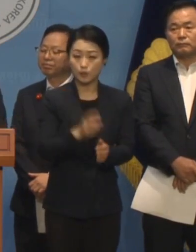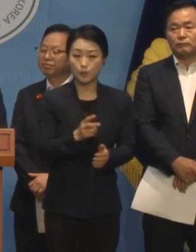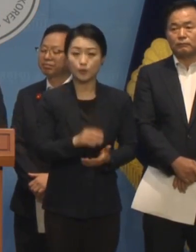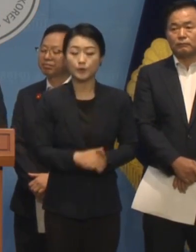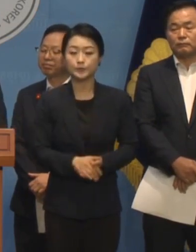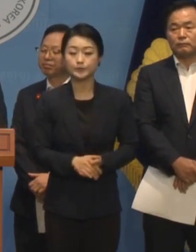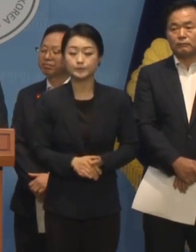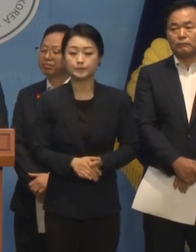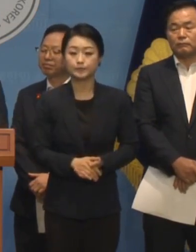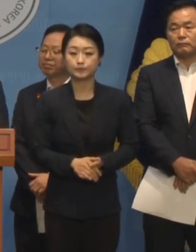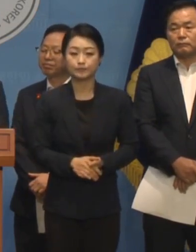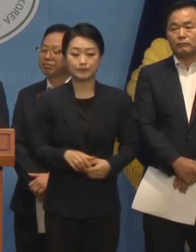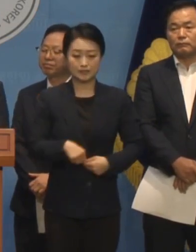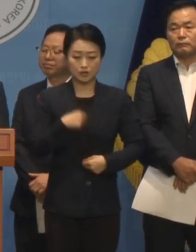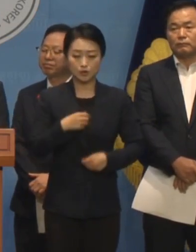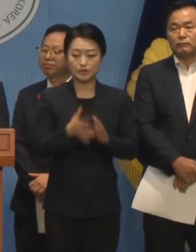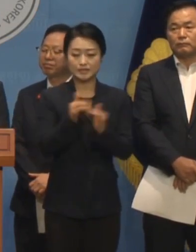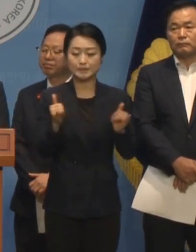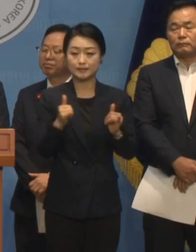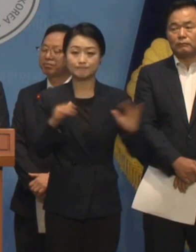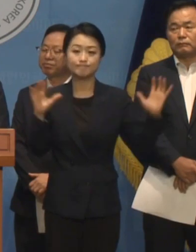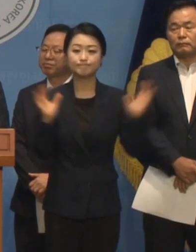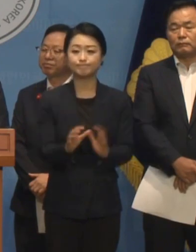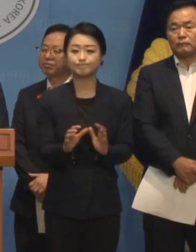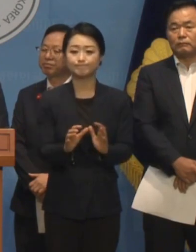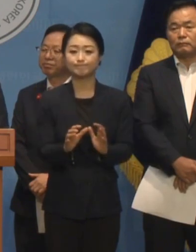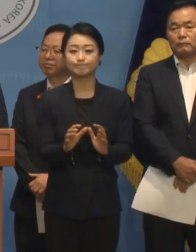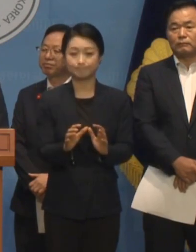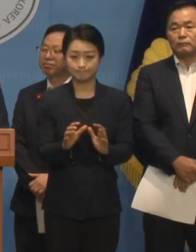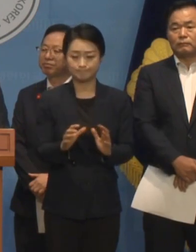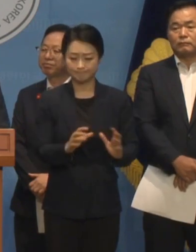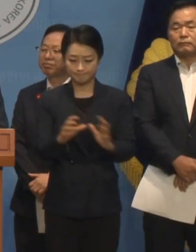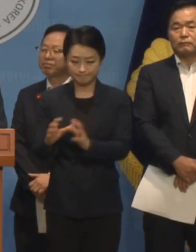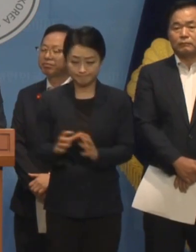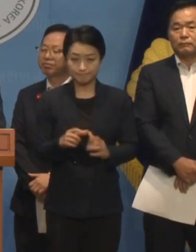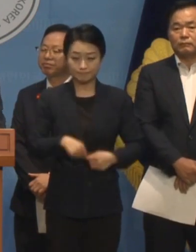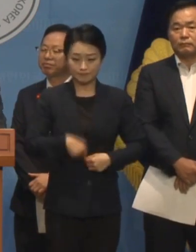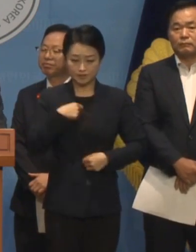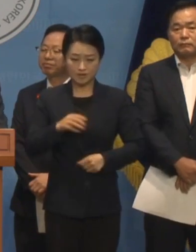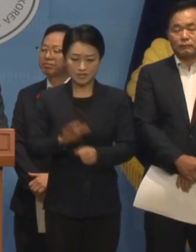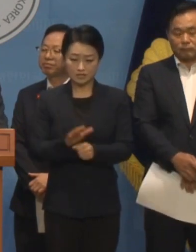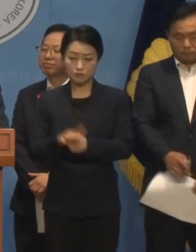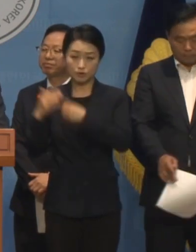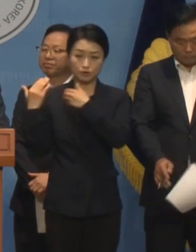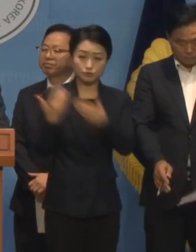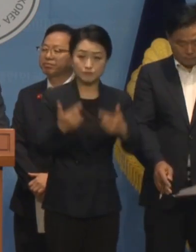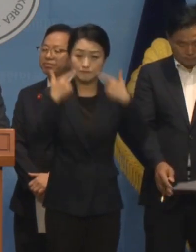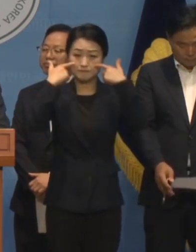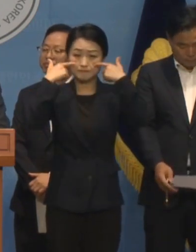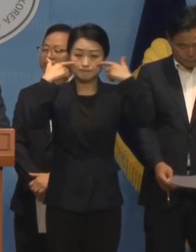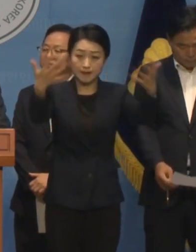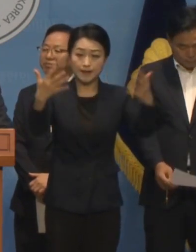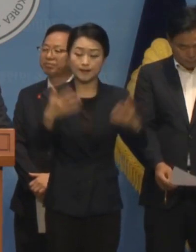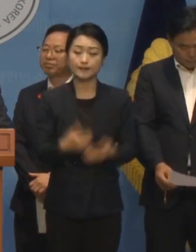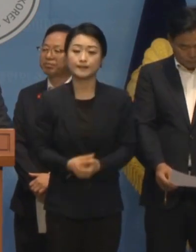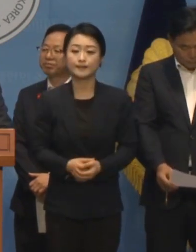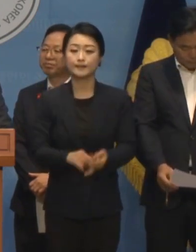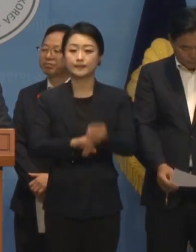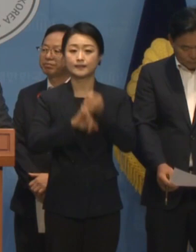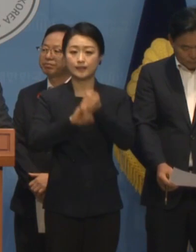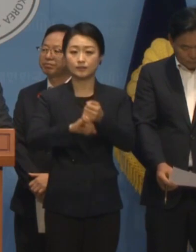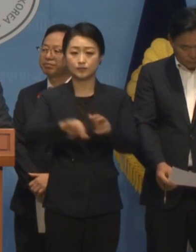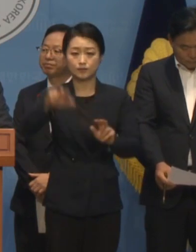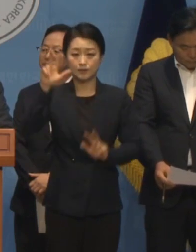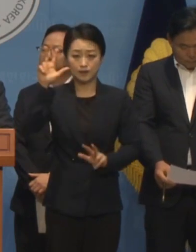그리고 정의로운 시민들은 그 정의로운 사람들 편에 설 것을 분명히